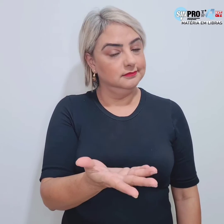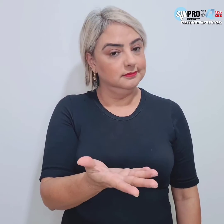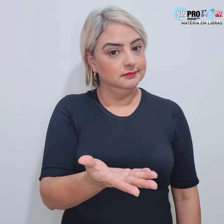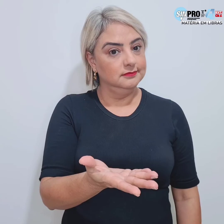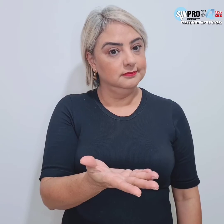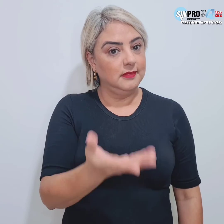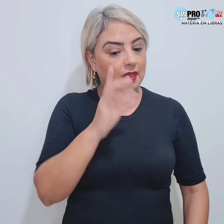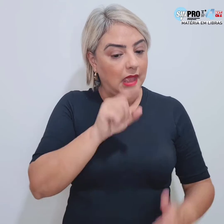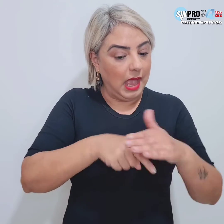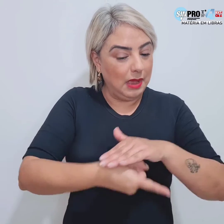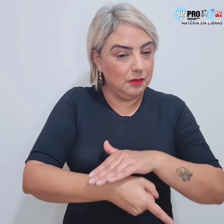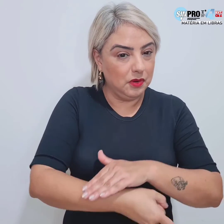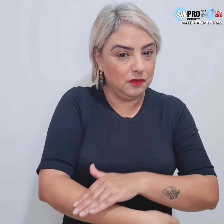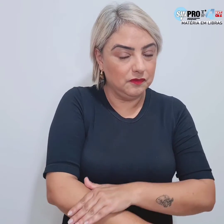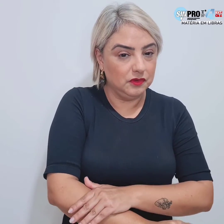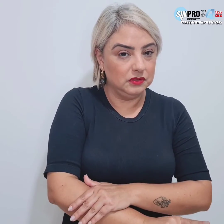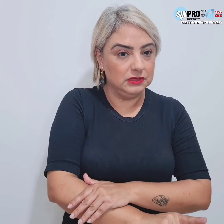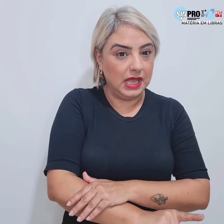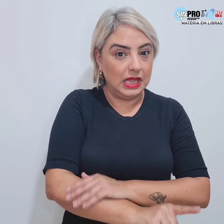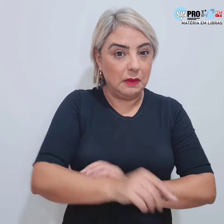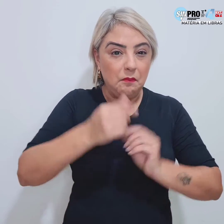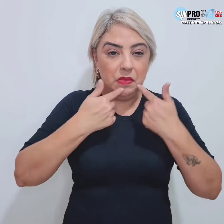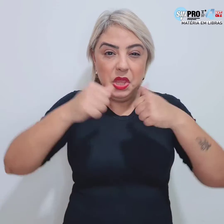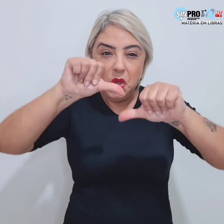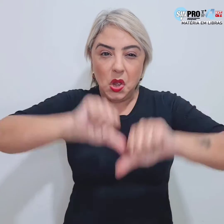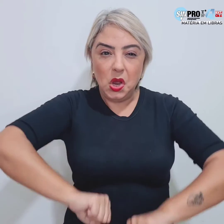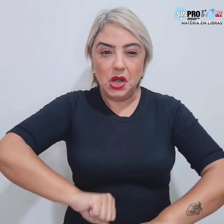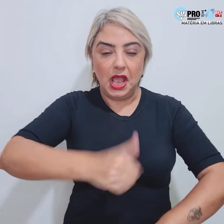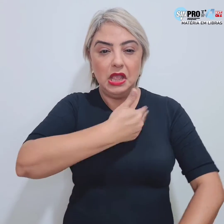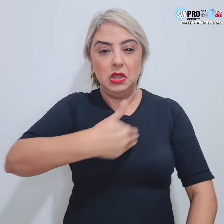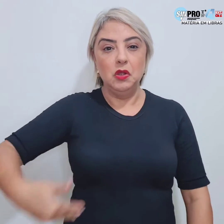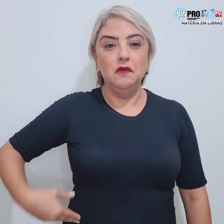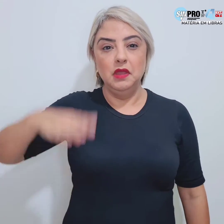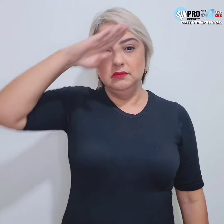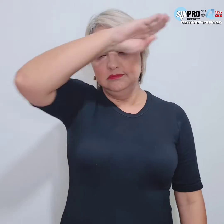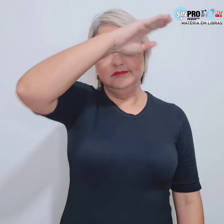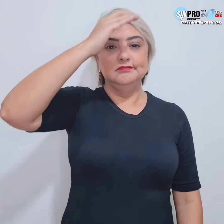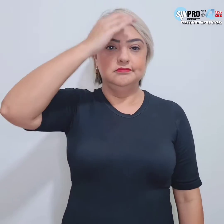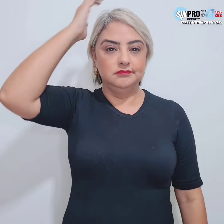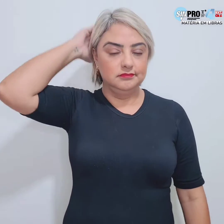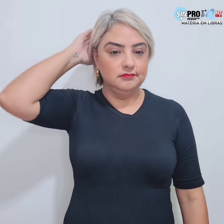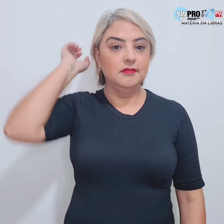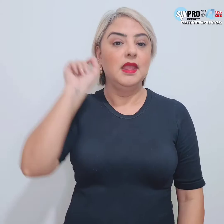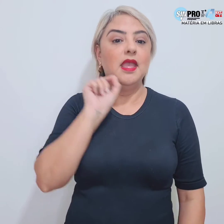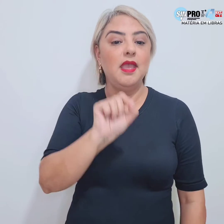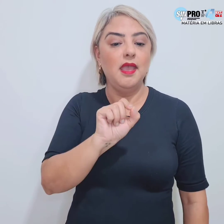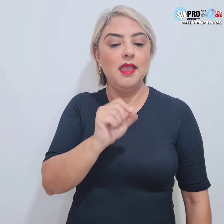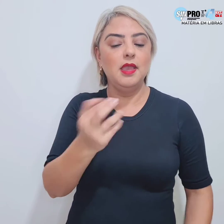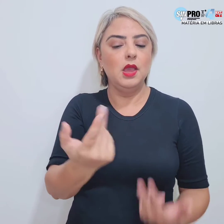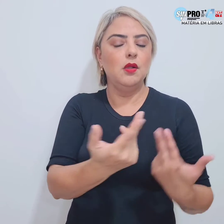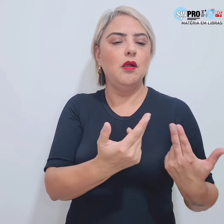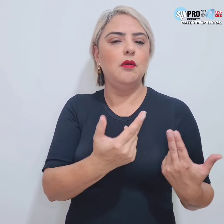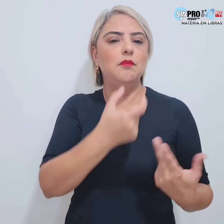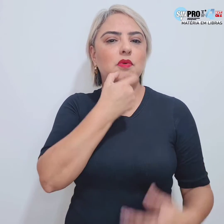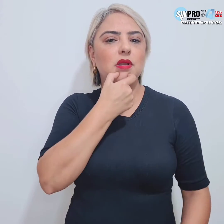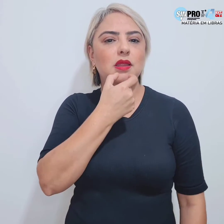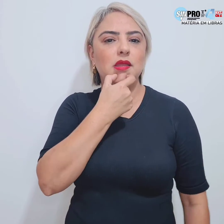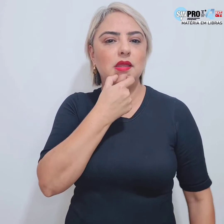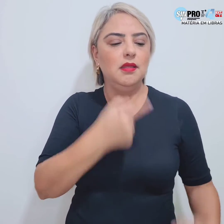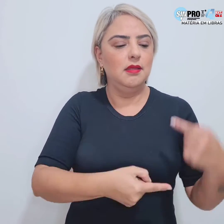Aprofundada no governo Bolsonaro Paulo Guedes. Essa é a mesma política que está